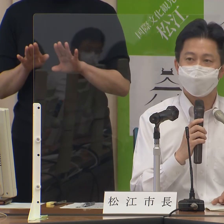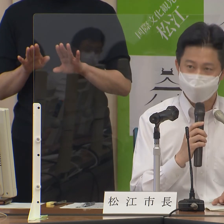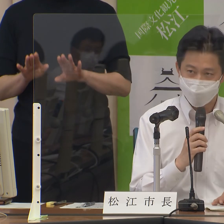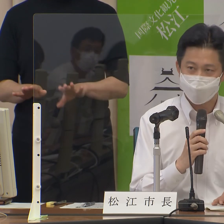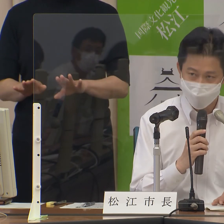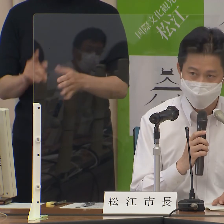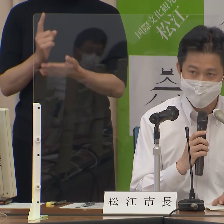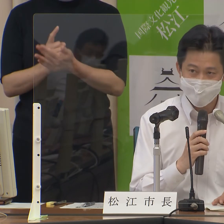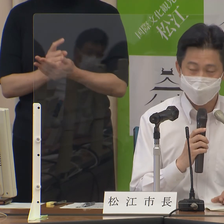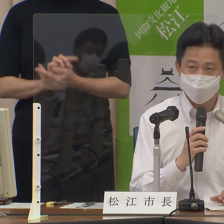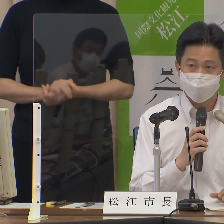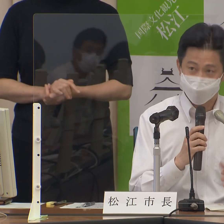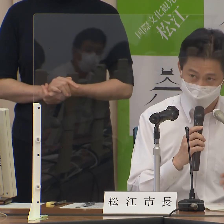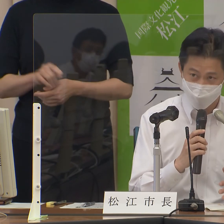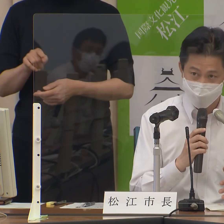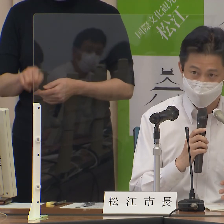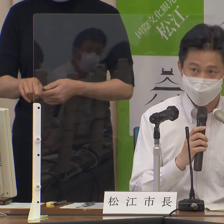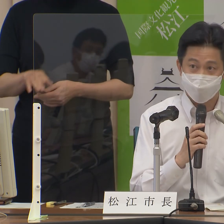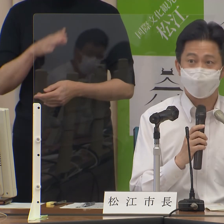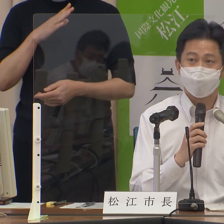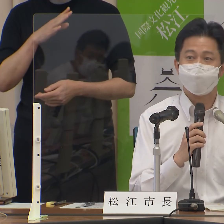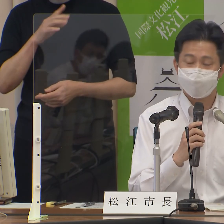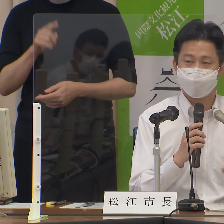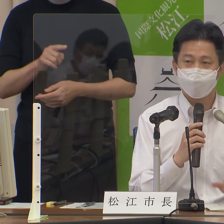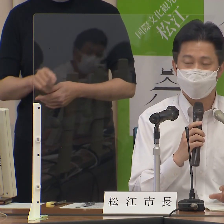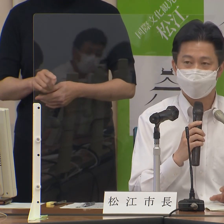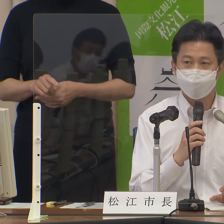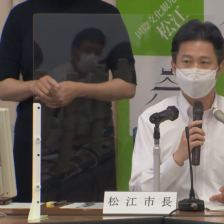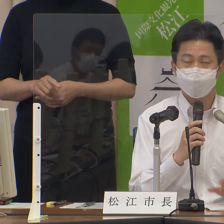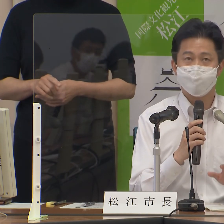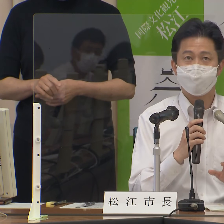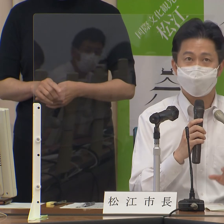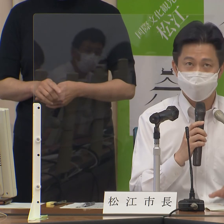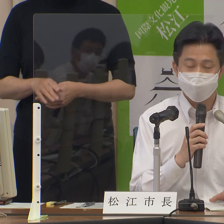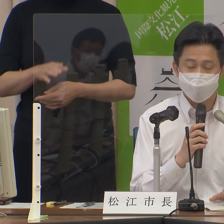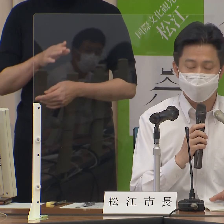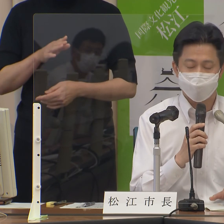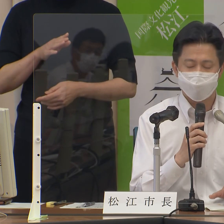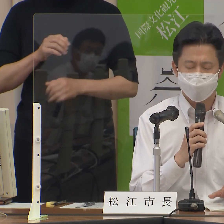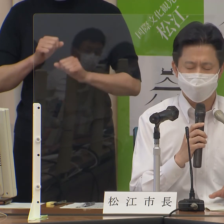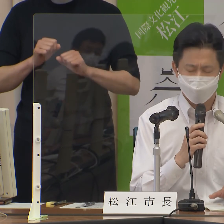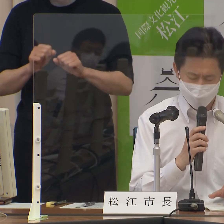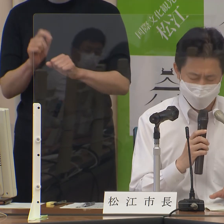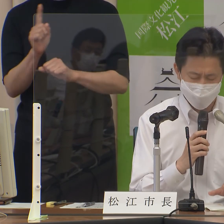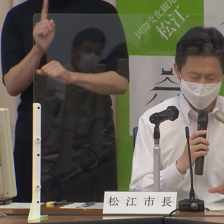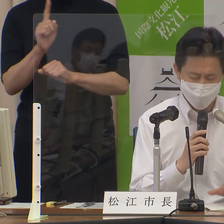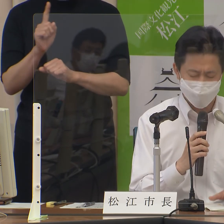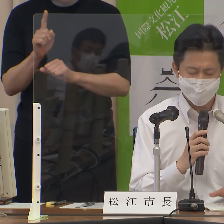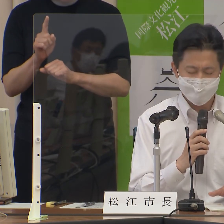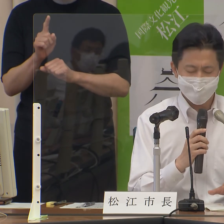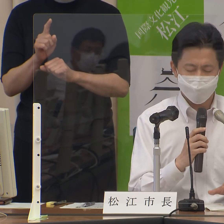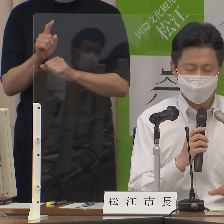るだけできるように、私もそうですし、まあ、大人がですね、こうバックアップ、